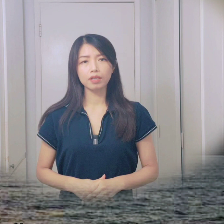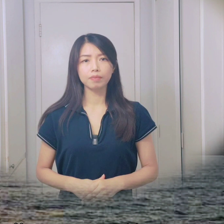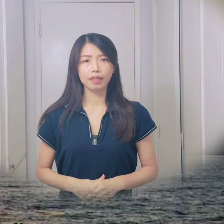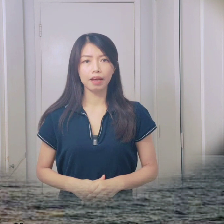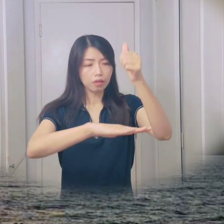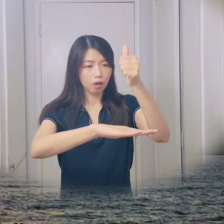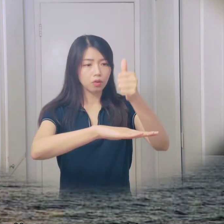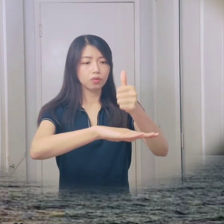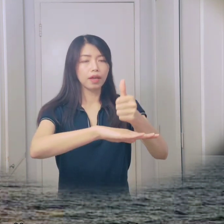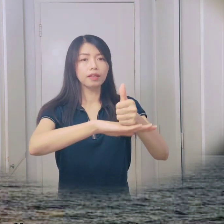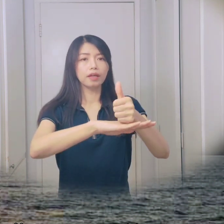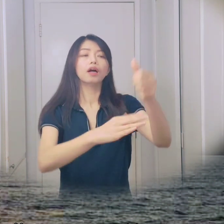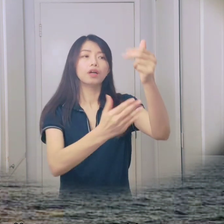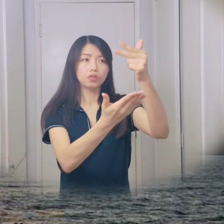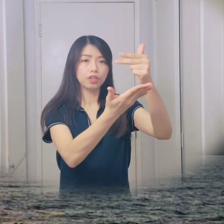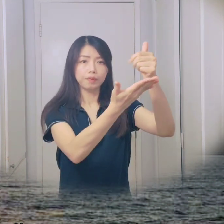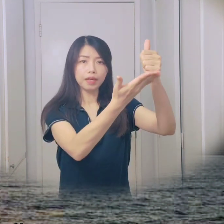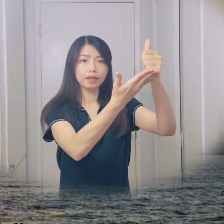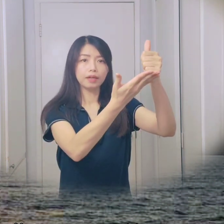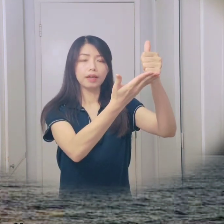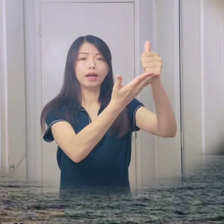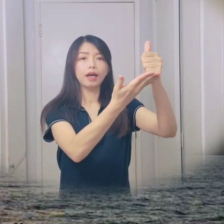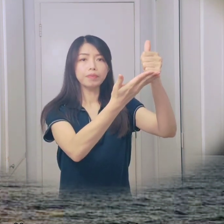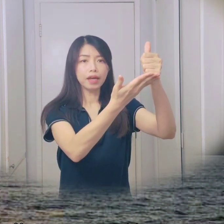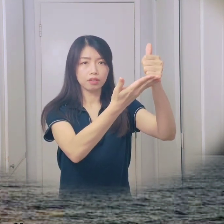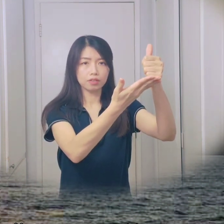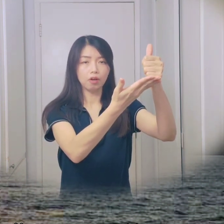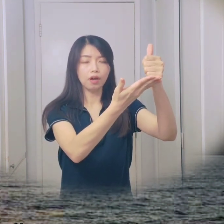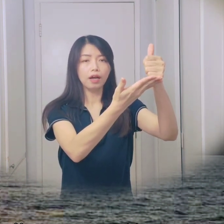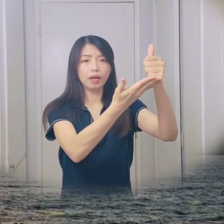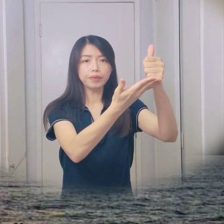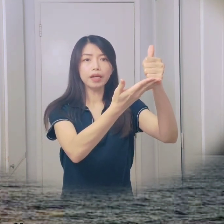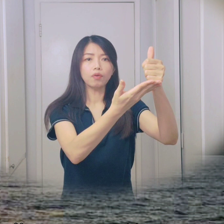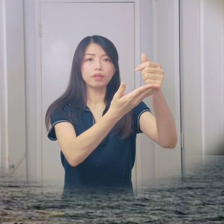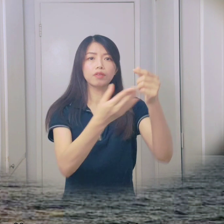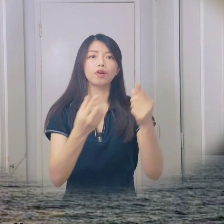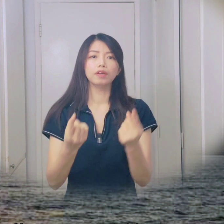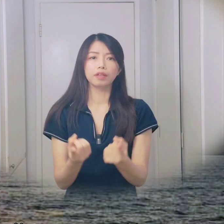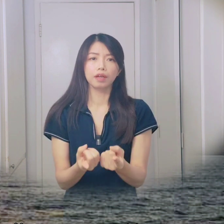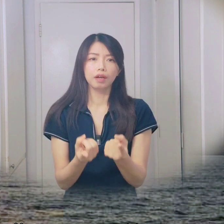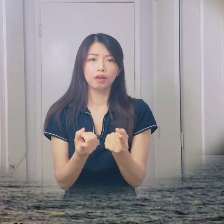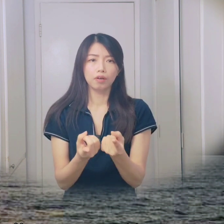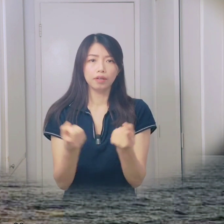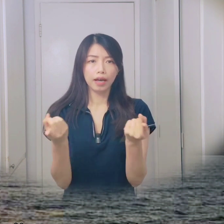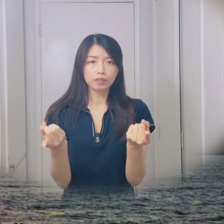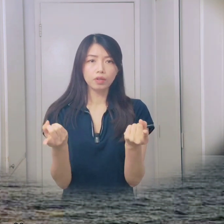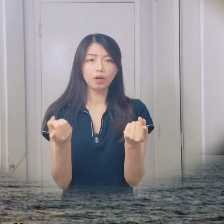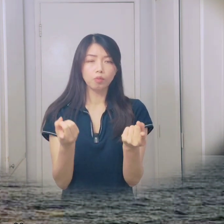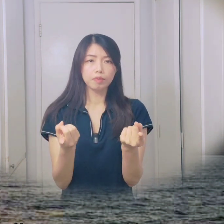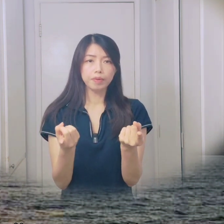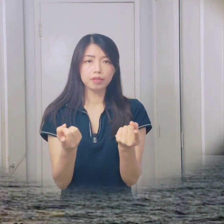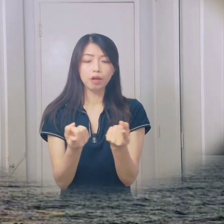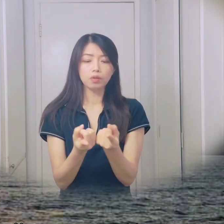이렇게 해석을 했습니다. 결국엔 주님이 함께 하셨어. 함께라고 하는 수어는